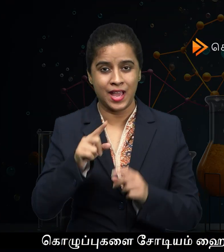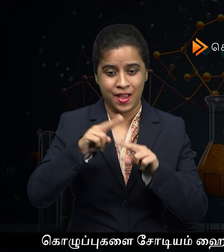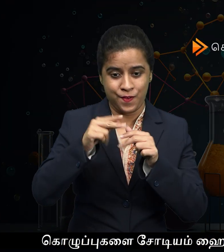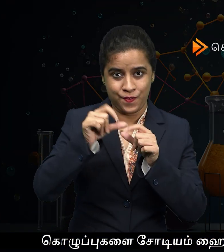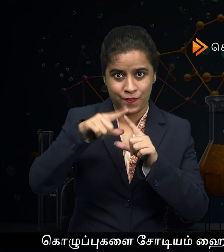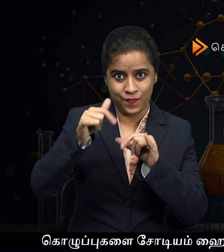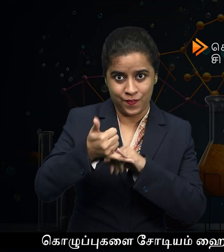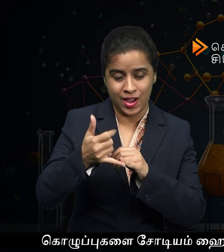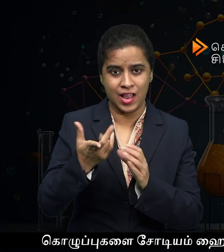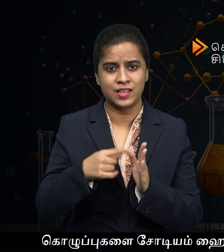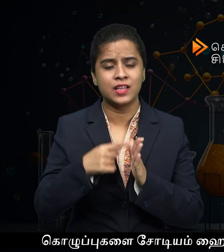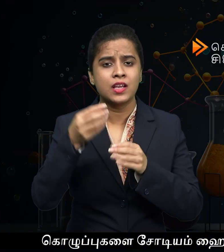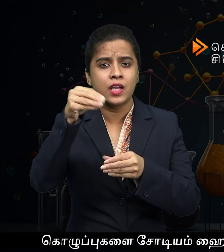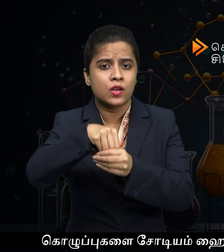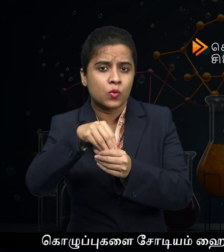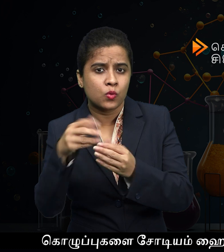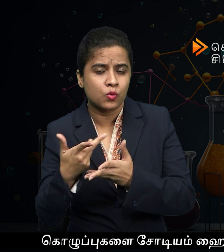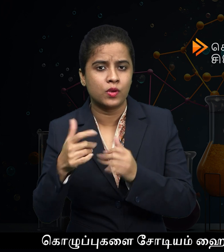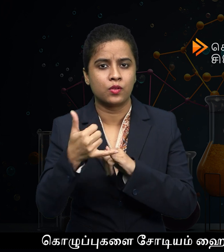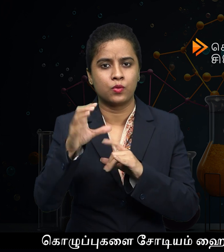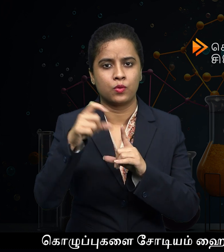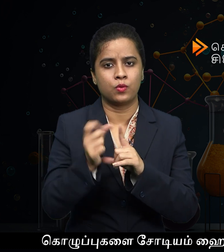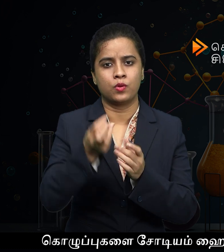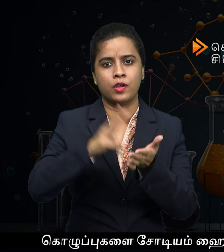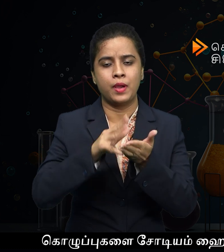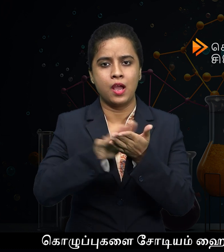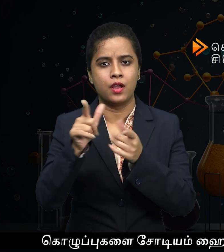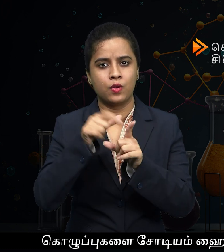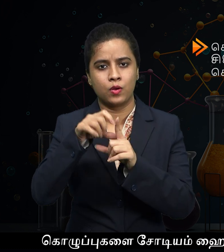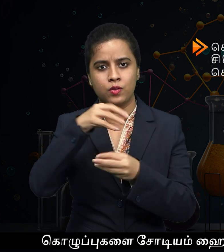கொழுப்புகளை சோடியம் ஹைட்ராக்சுடன் சிகிச்சை அளிக்கும் போது